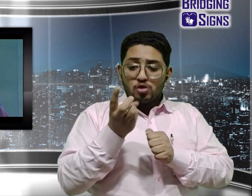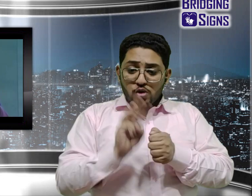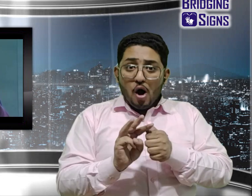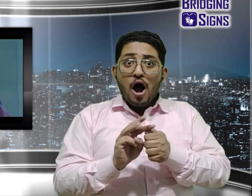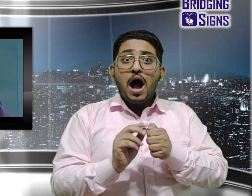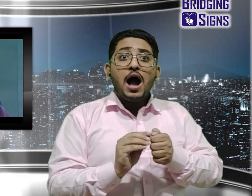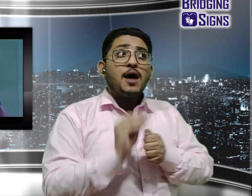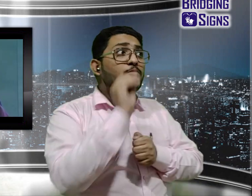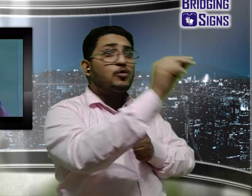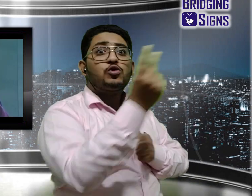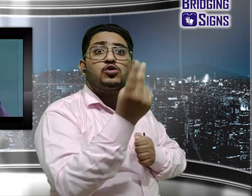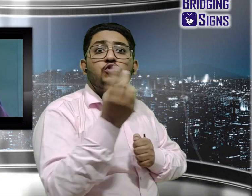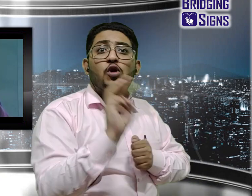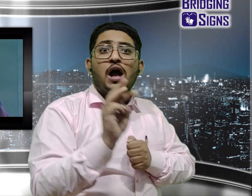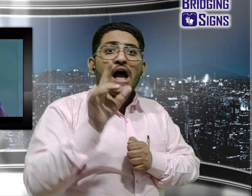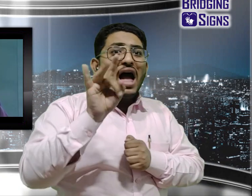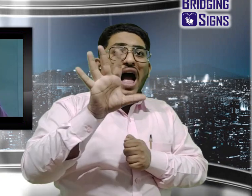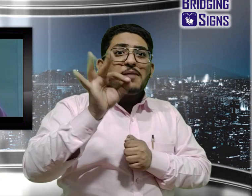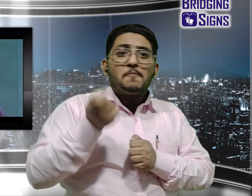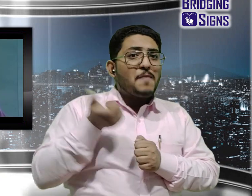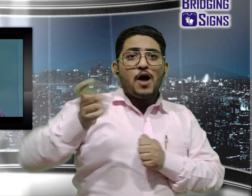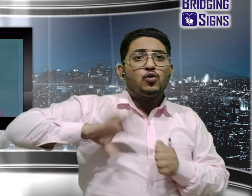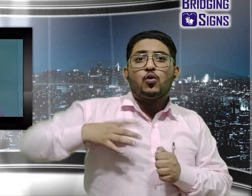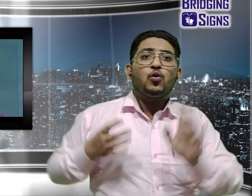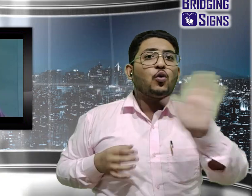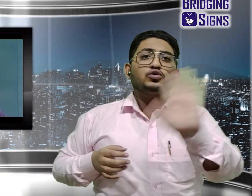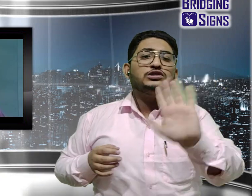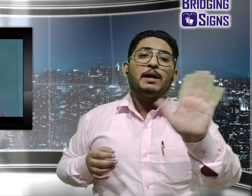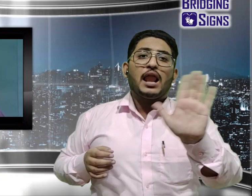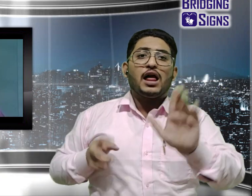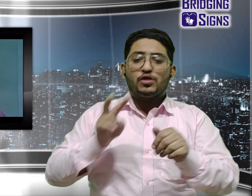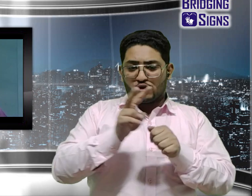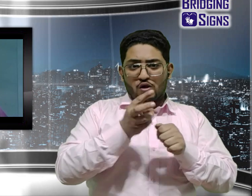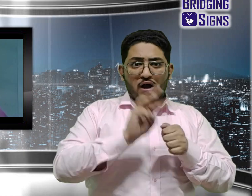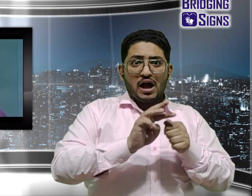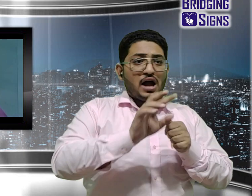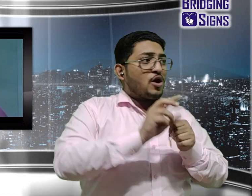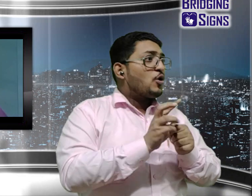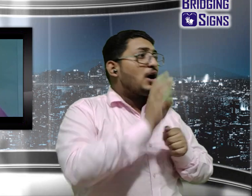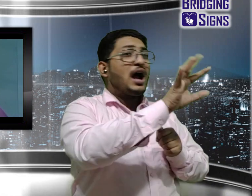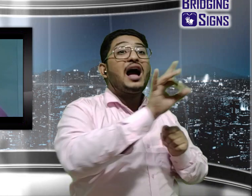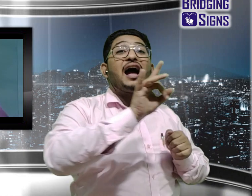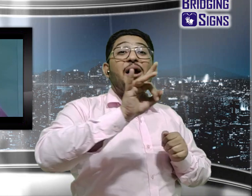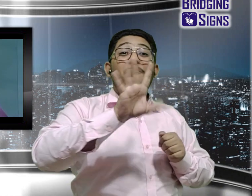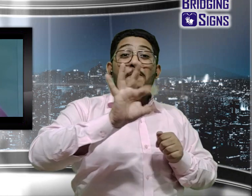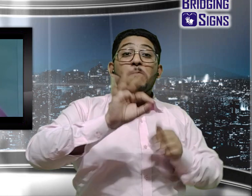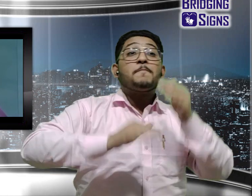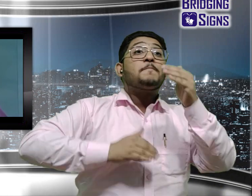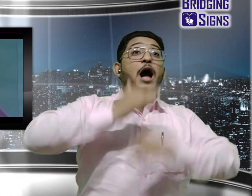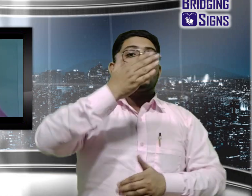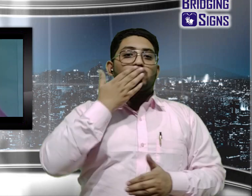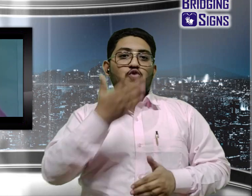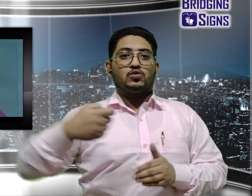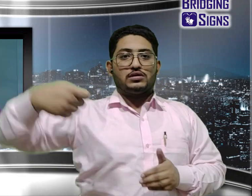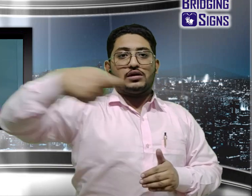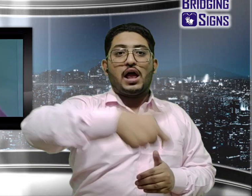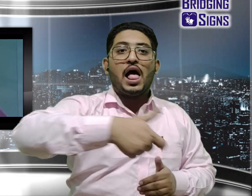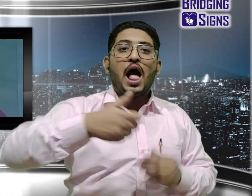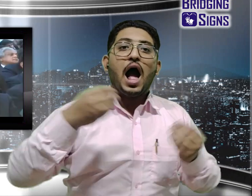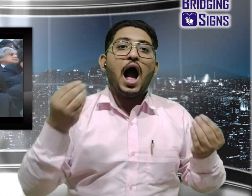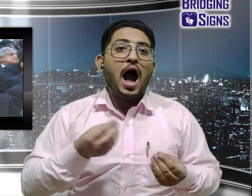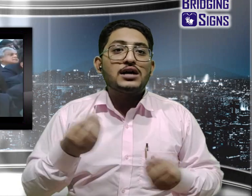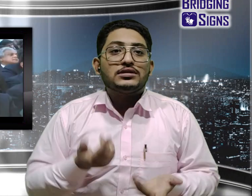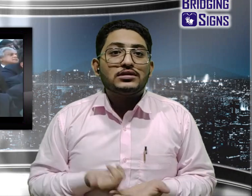ये पेमेंट वो फ्री के लिए भेज सकता है, वो 150 रुपये जो आज उसके फीस में कट रहे हैं वो 150 रुपये उसके बच्चों की एजुकेशन की तरफ जा सकते